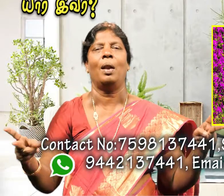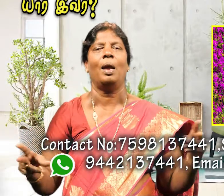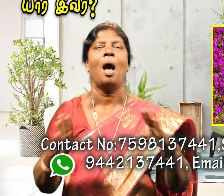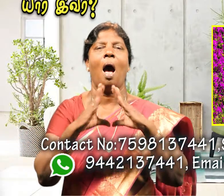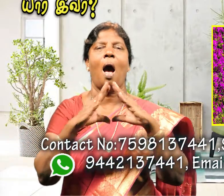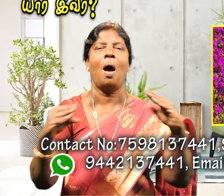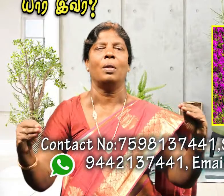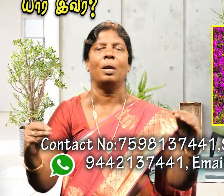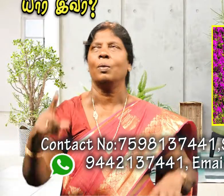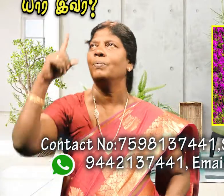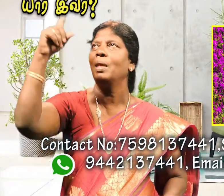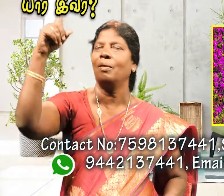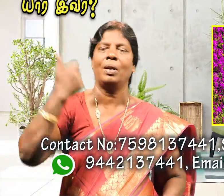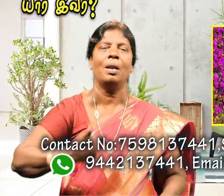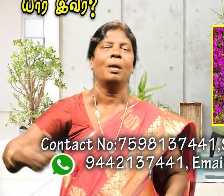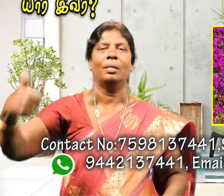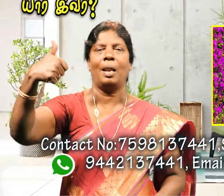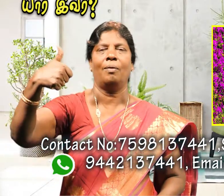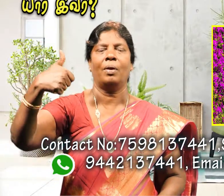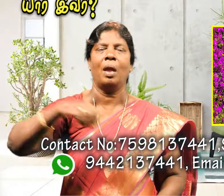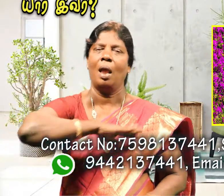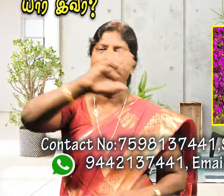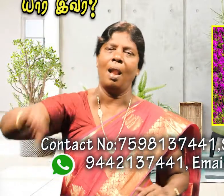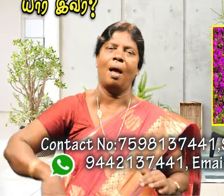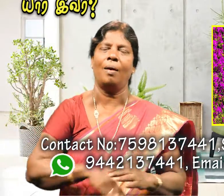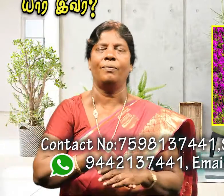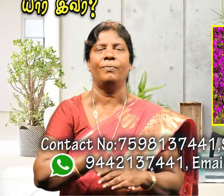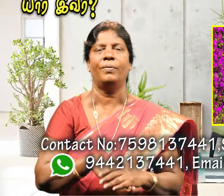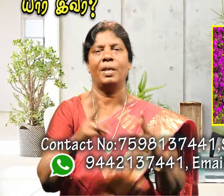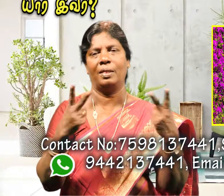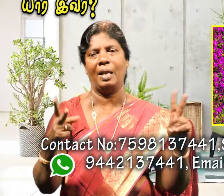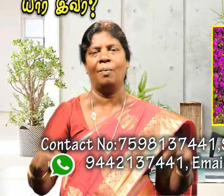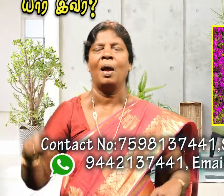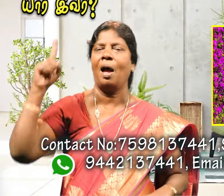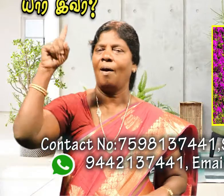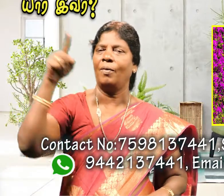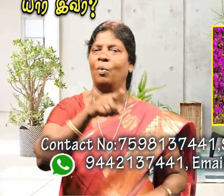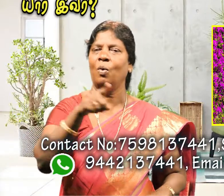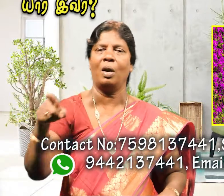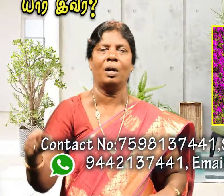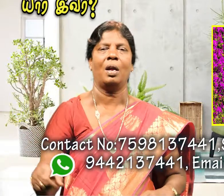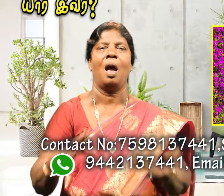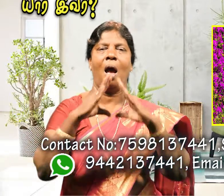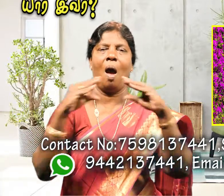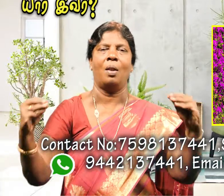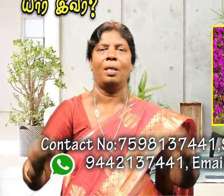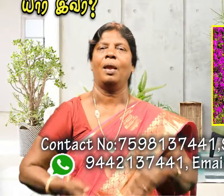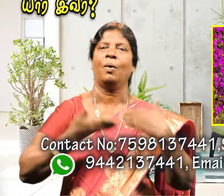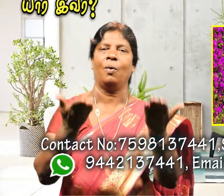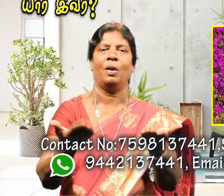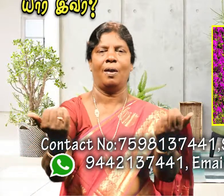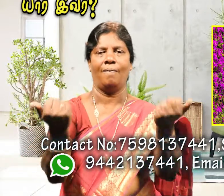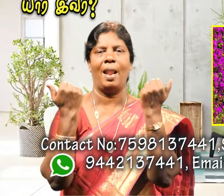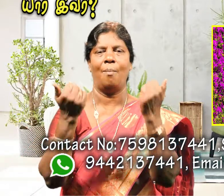சகலவிதமான ஆறுதலுக்கும் அவர் கடவுள். எல்லா விதங்களிலும் அவர் உங்களுக்கு ஆறுதலை